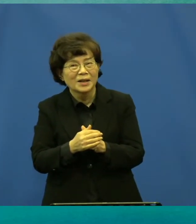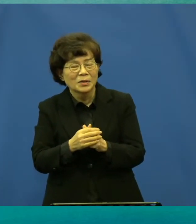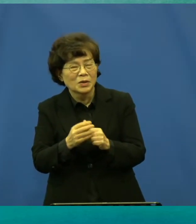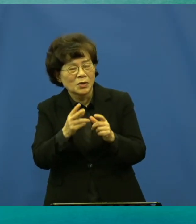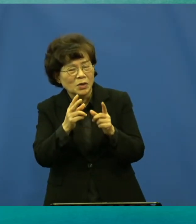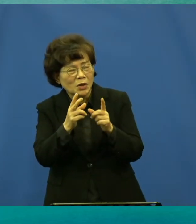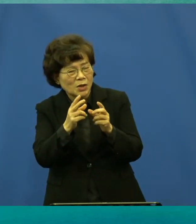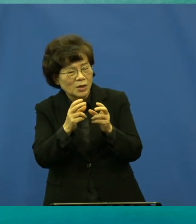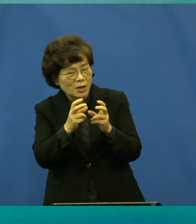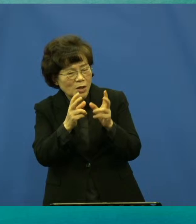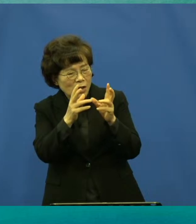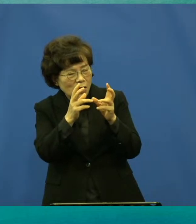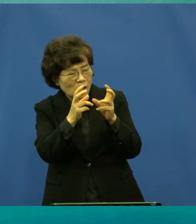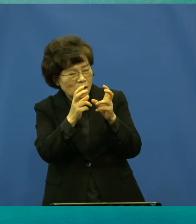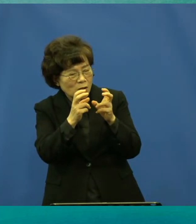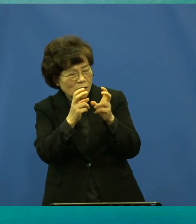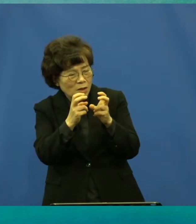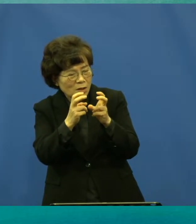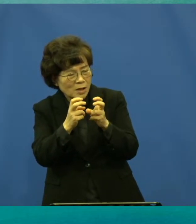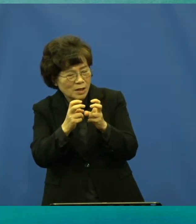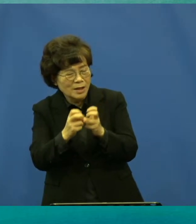갉아먹으니까 또 기울고,